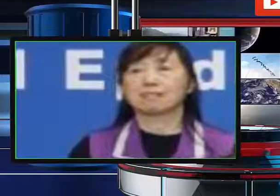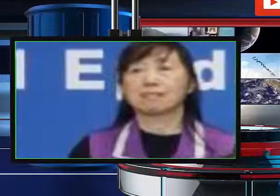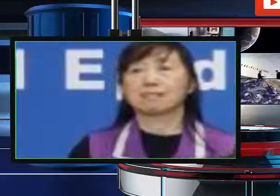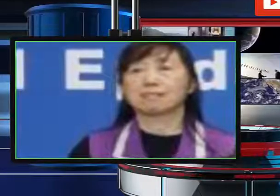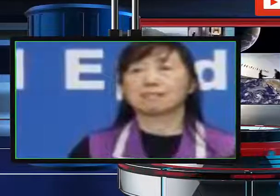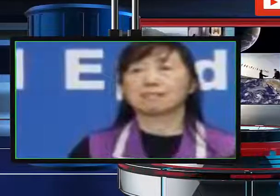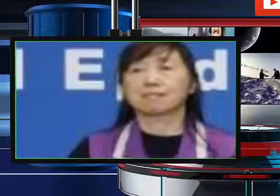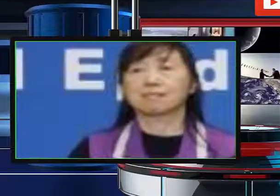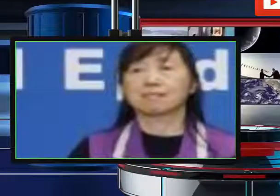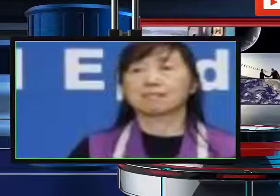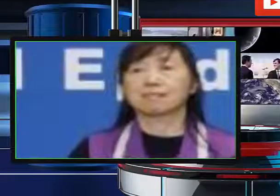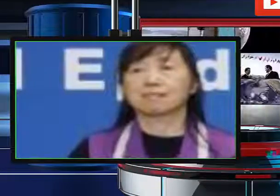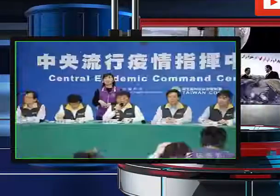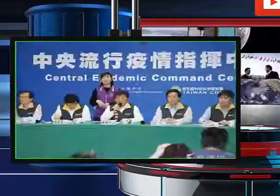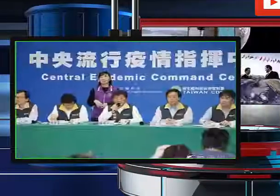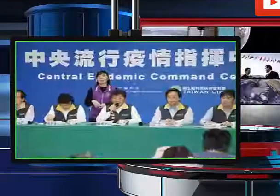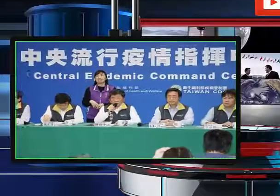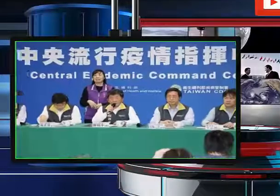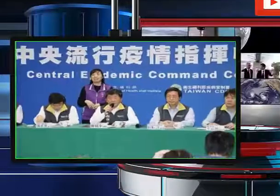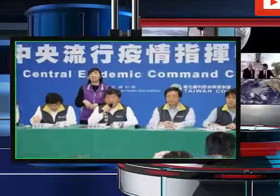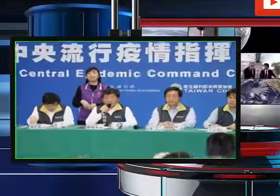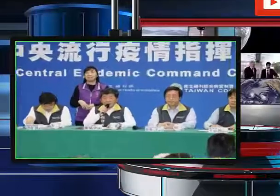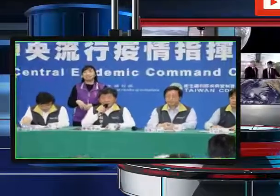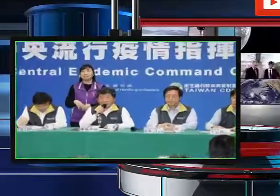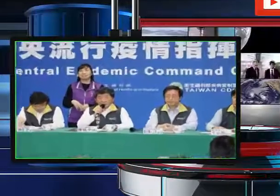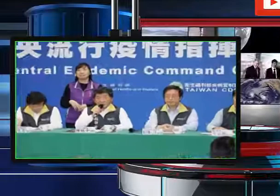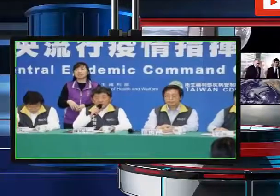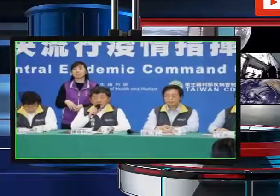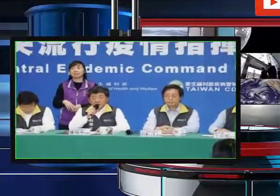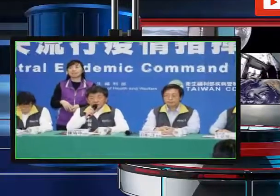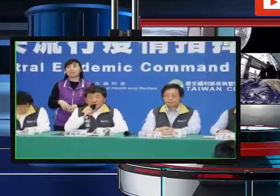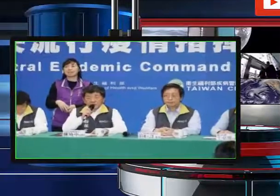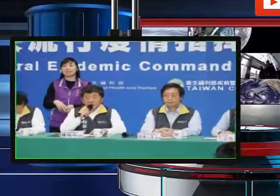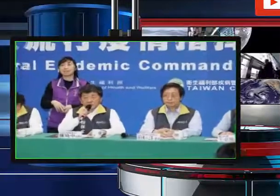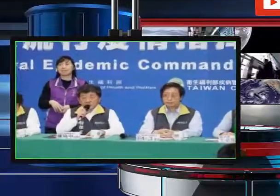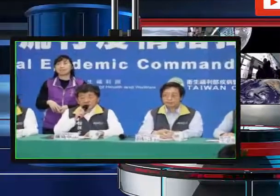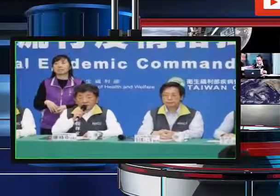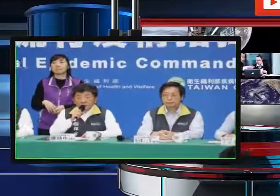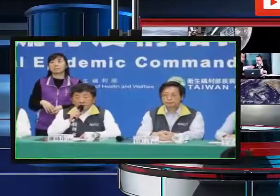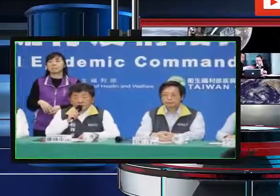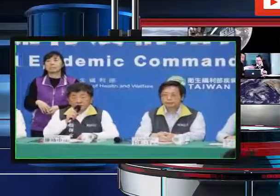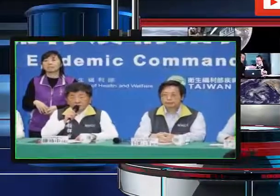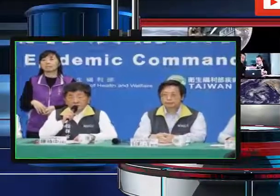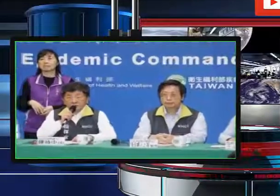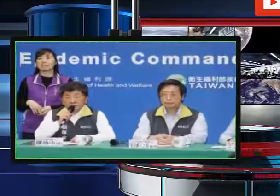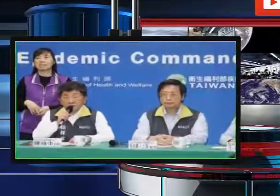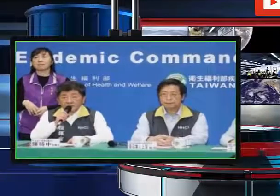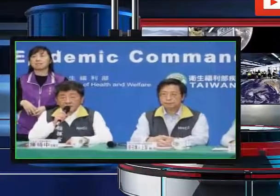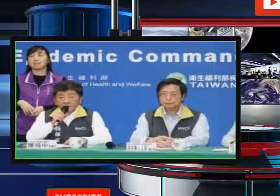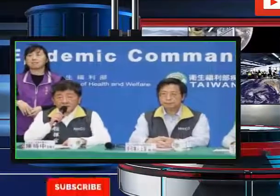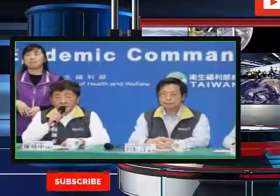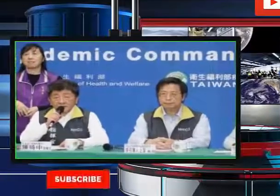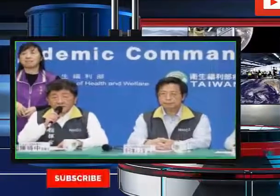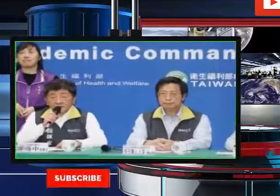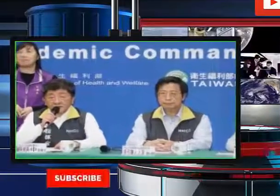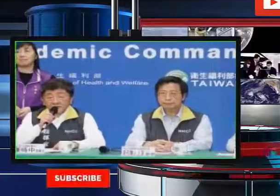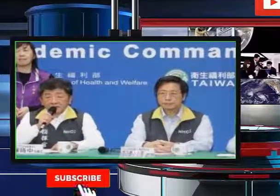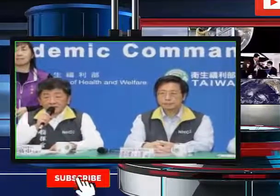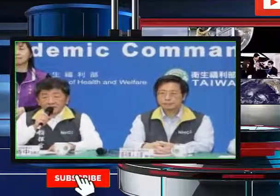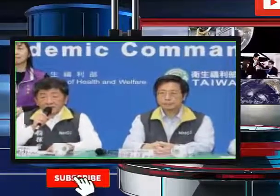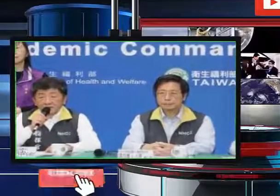旅游史。不过14日曾因低血糖送医住院，不排除是院内感染。